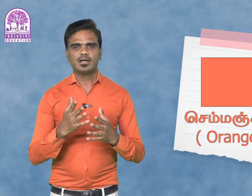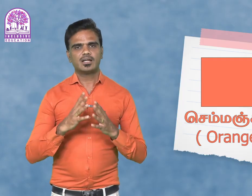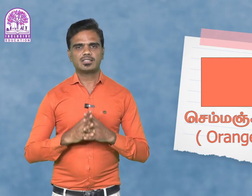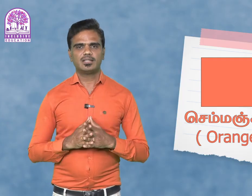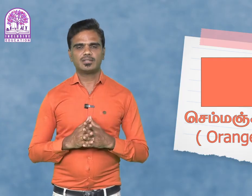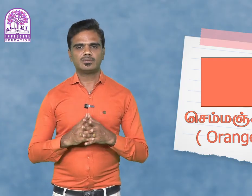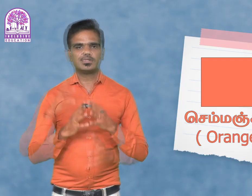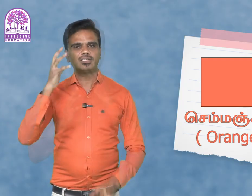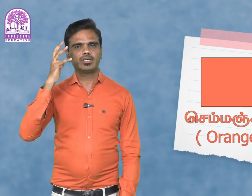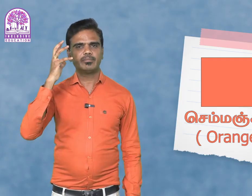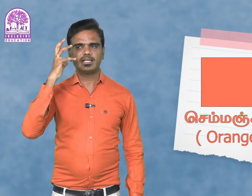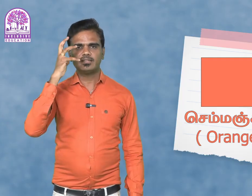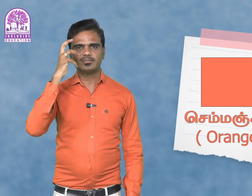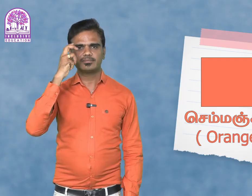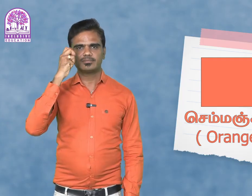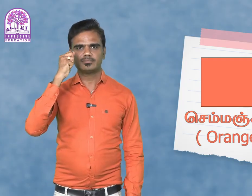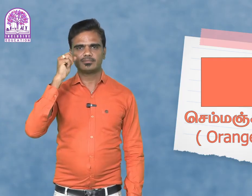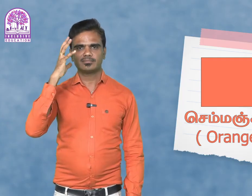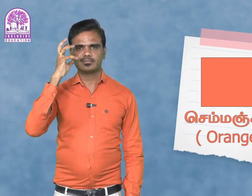ஆரஞ்சு கலரில் இருக்கும். அதுக்கு எப்படி காமிப்பீங்க?